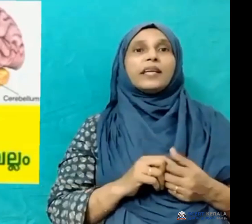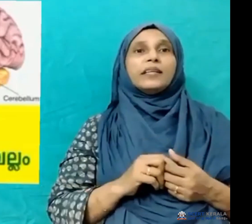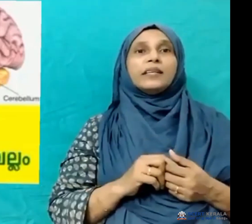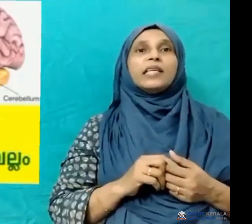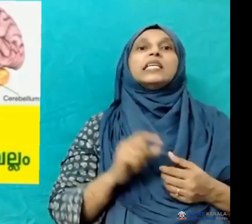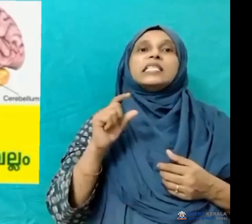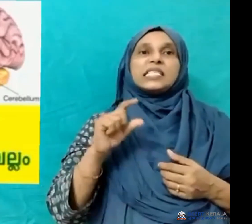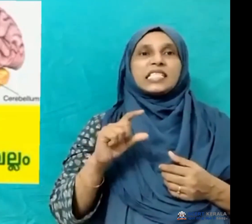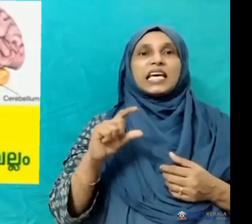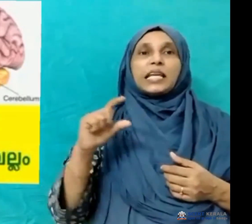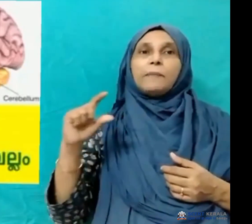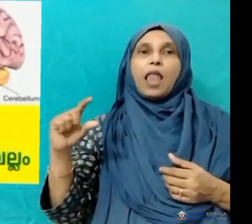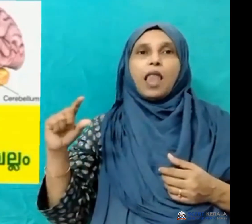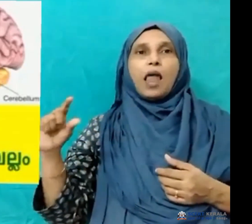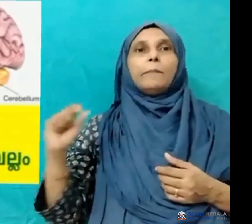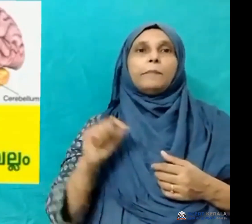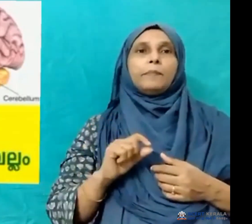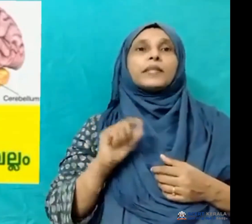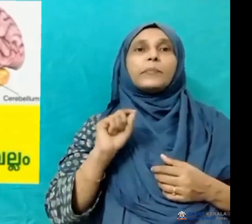പേരെന്താണ്? സെറിബെല്ലം. എന്താ പേര്?